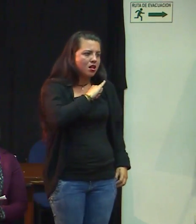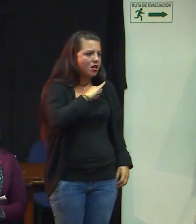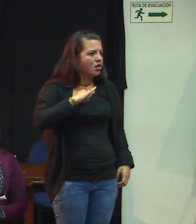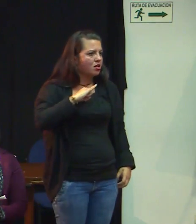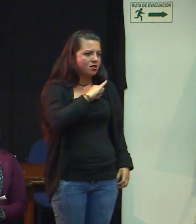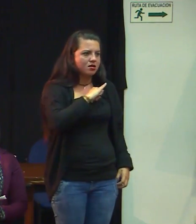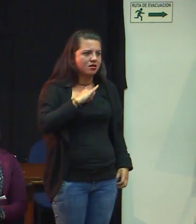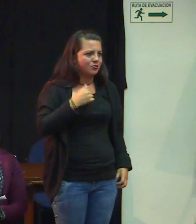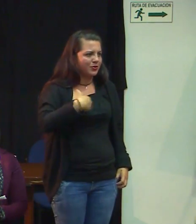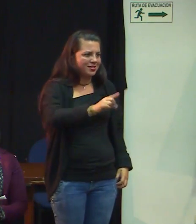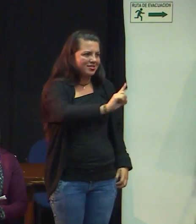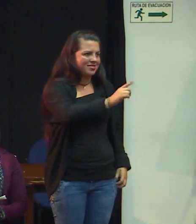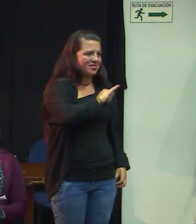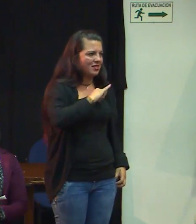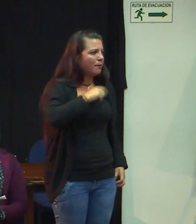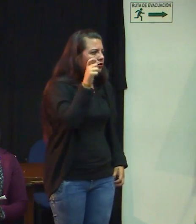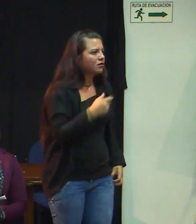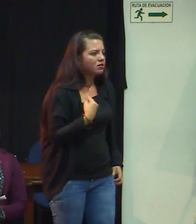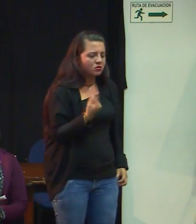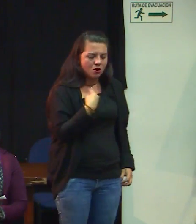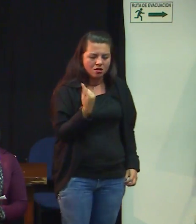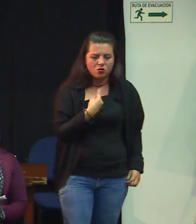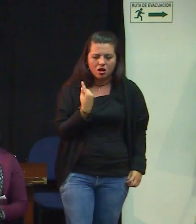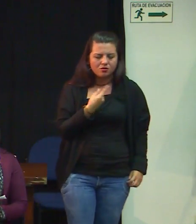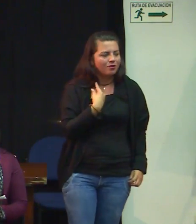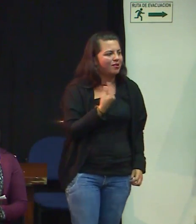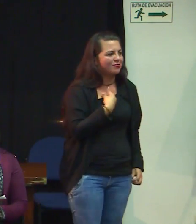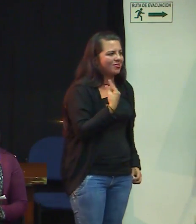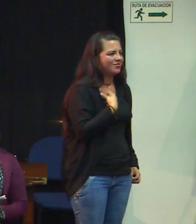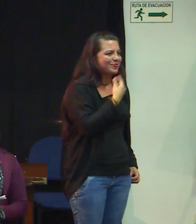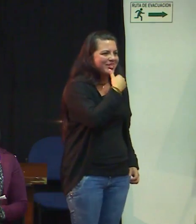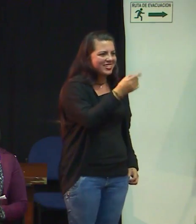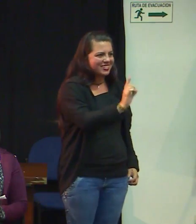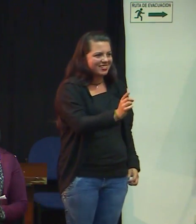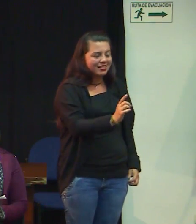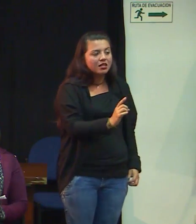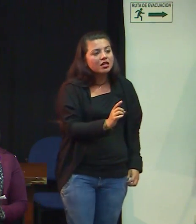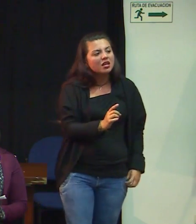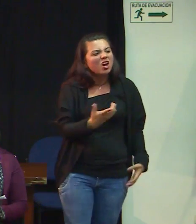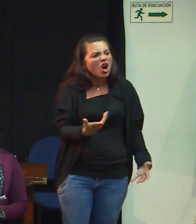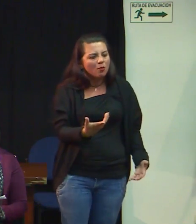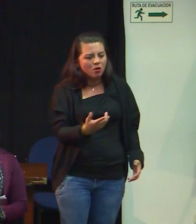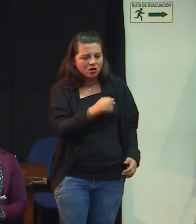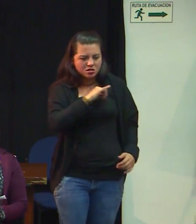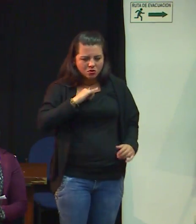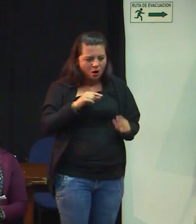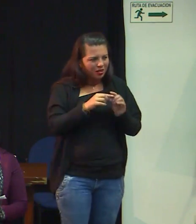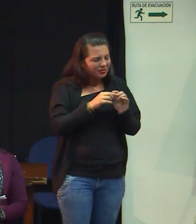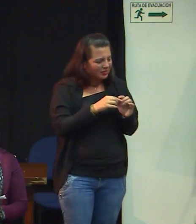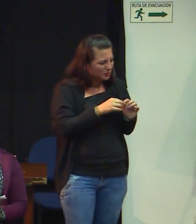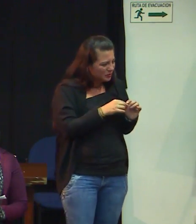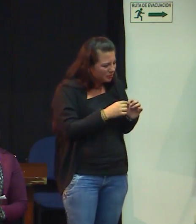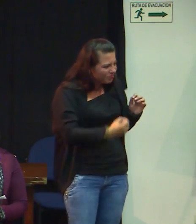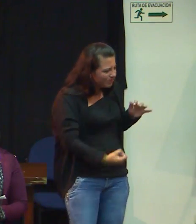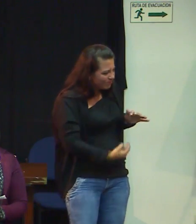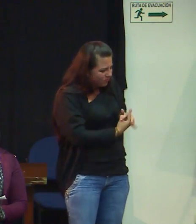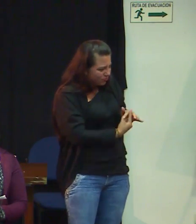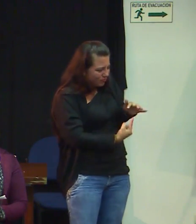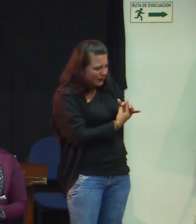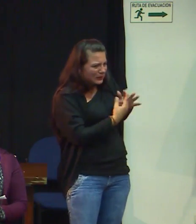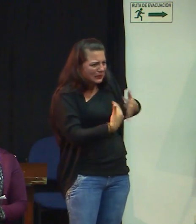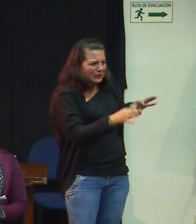porque hayan personas solitarias, son personas que se dan a partir de coyunturas, pero coyunturas generadas